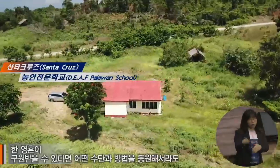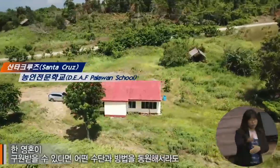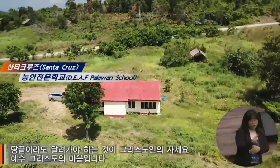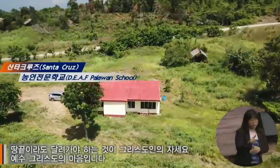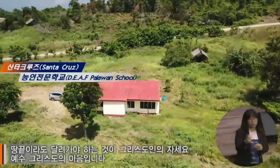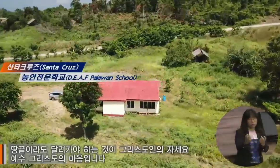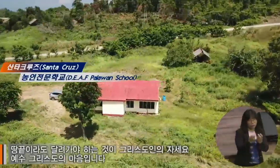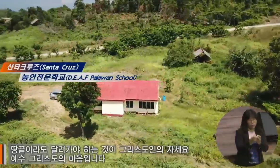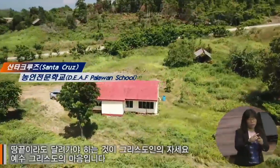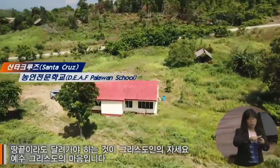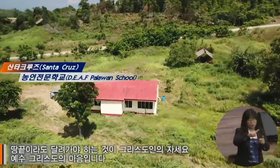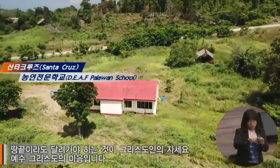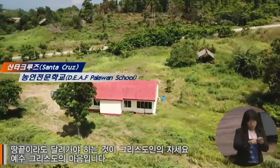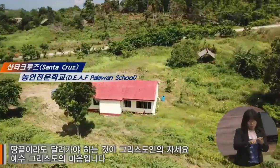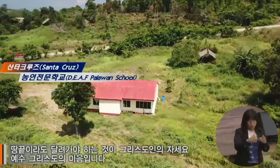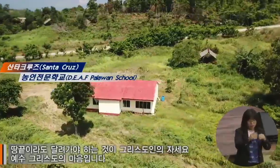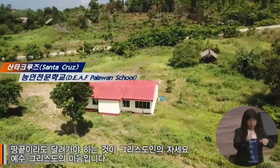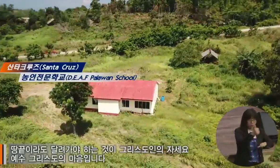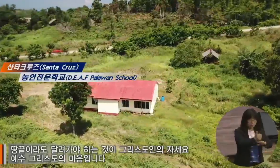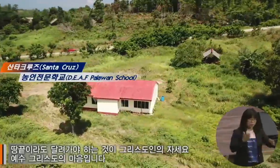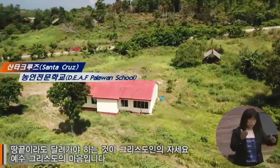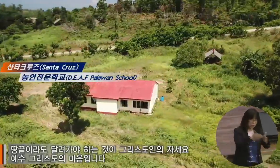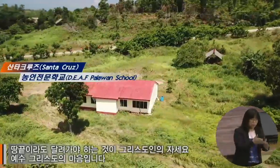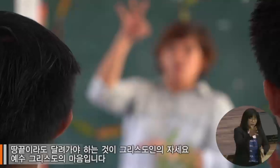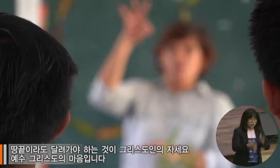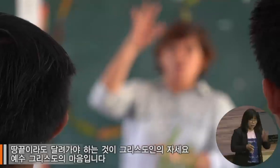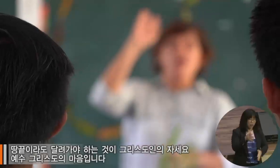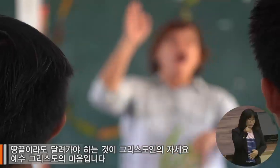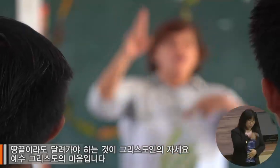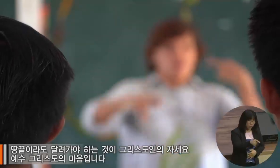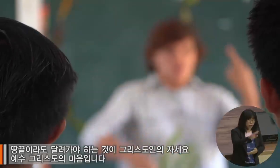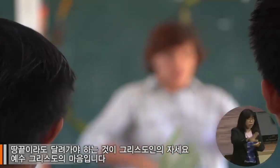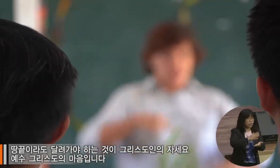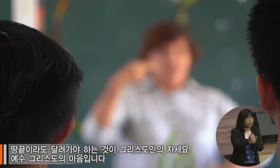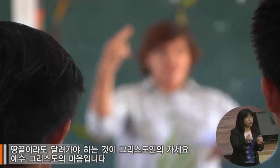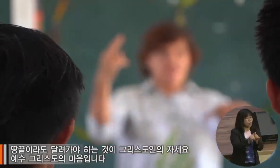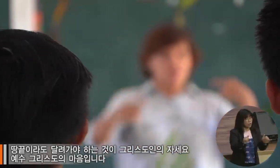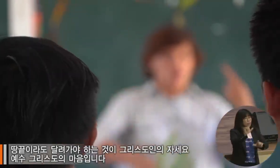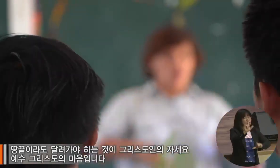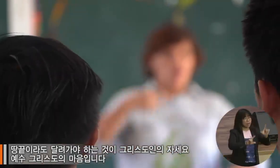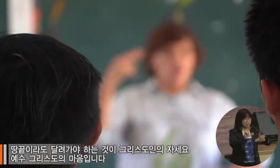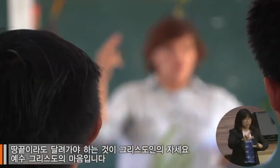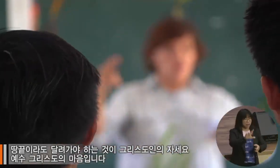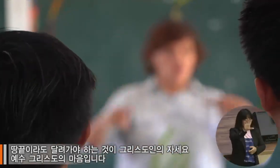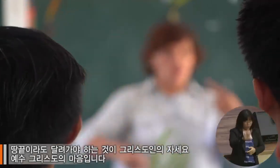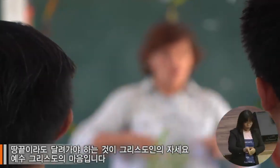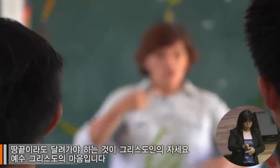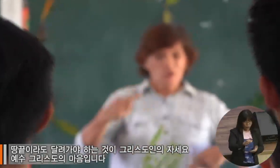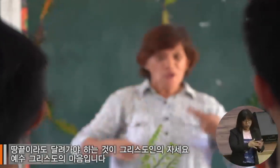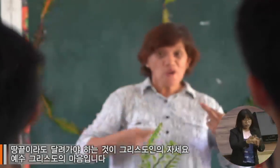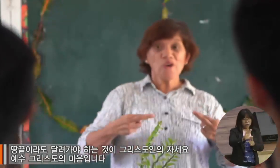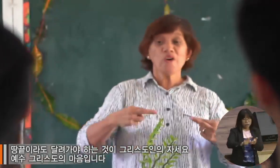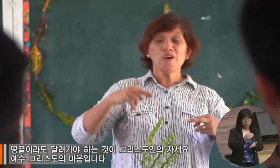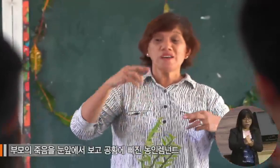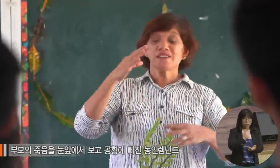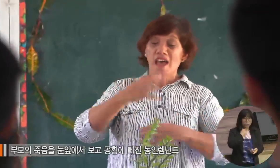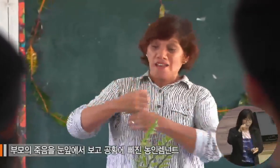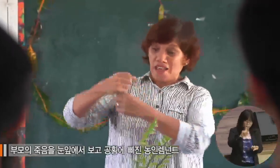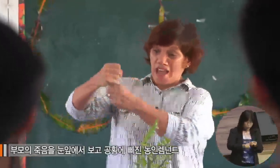동원해서라도 땅끝이라도 달려가야 하는 것이 그리스도인의 자세요 예수 그리스도의 마음입니다.